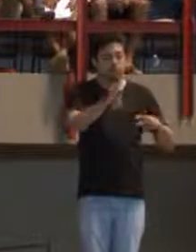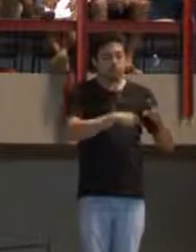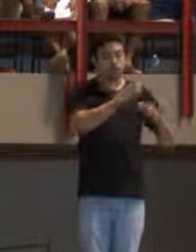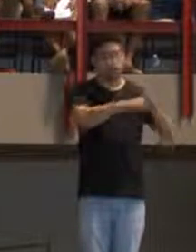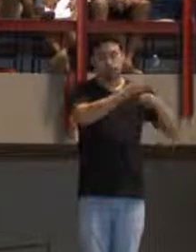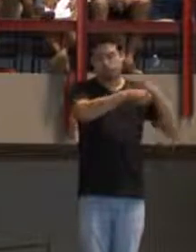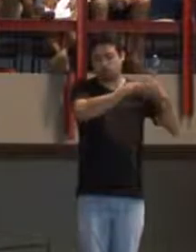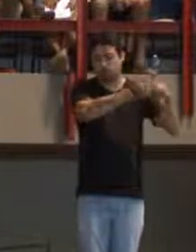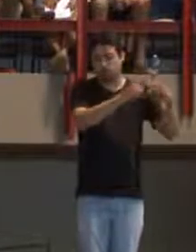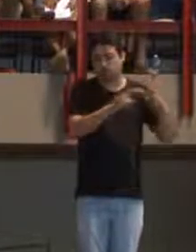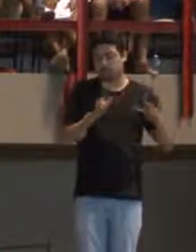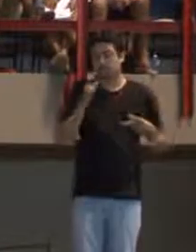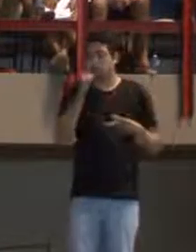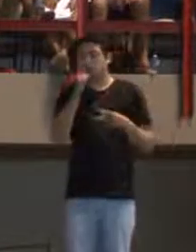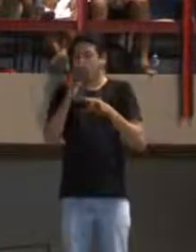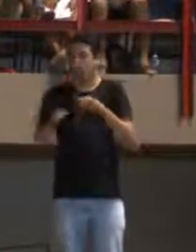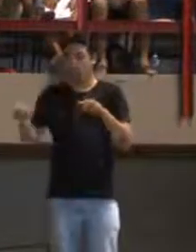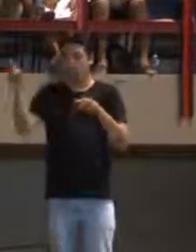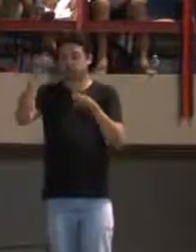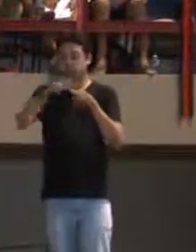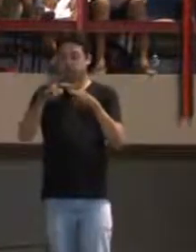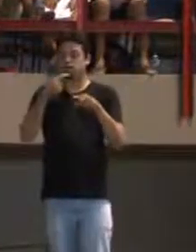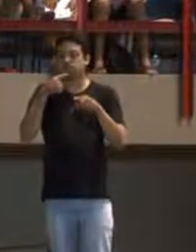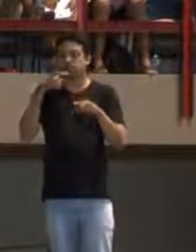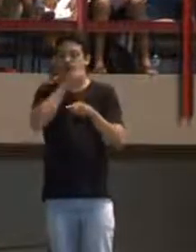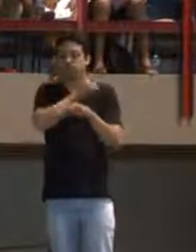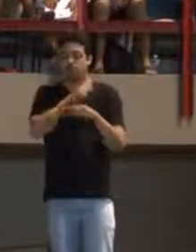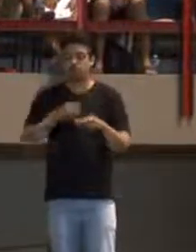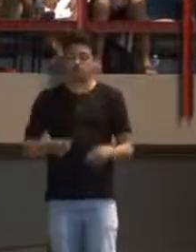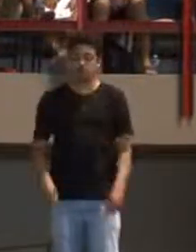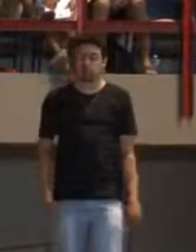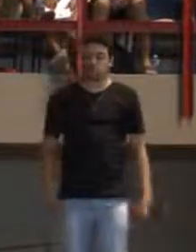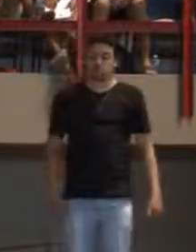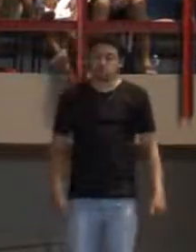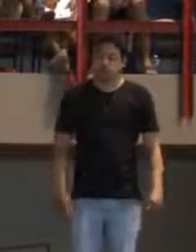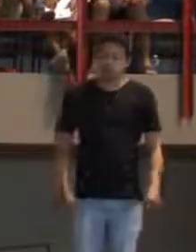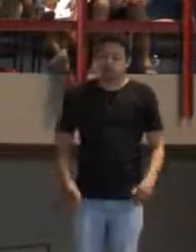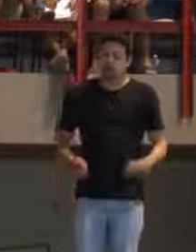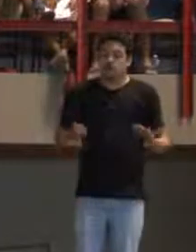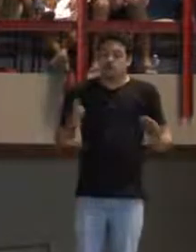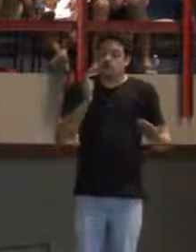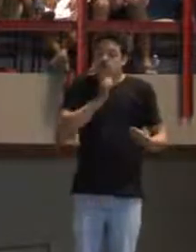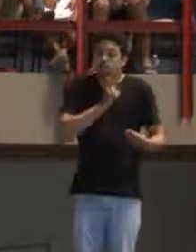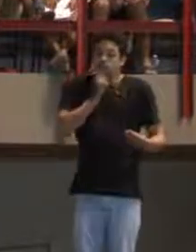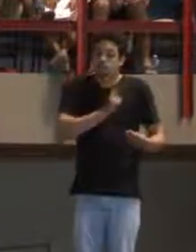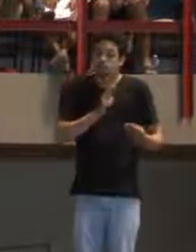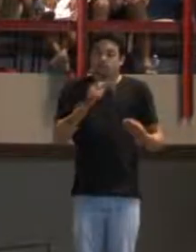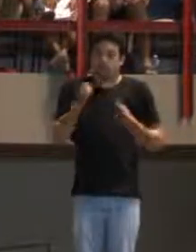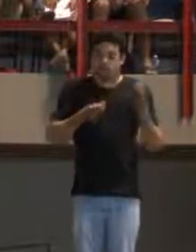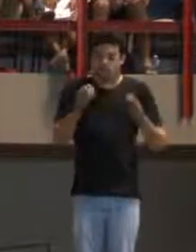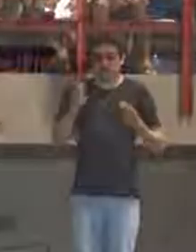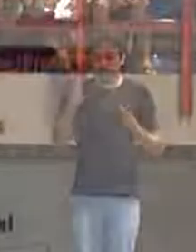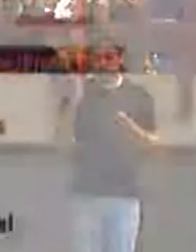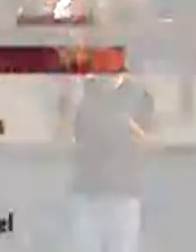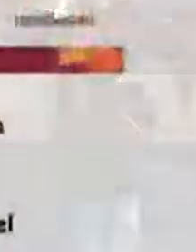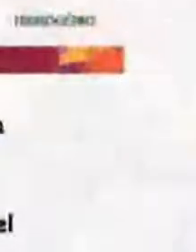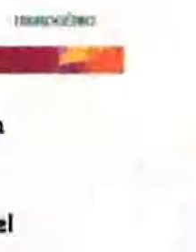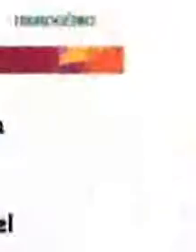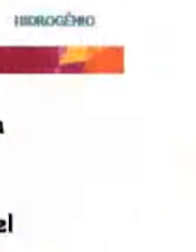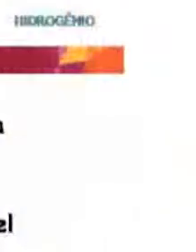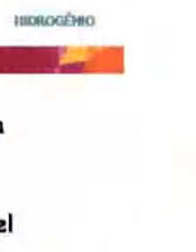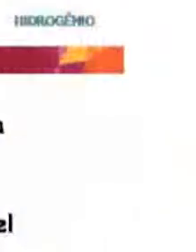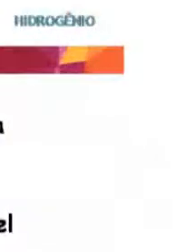formado novamente e a água não. O ciclo dela é muito mais rápido. Como é que seria obtido esse hidrogênio a partir da água? Faria